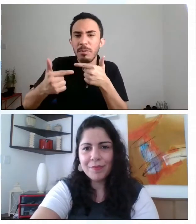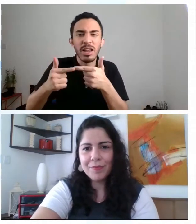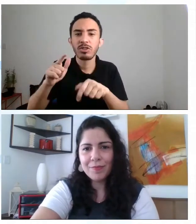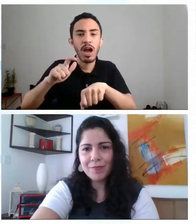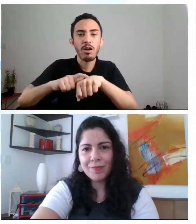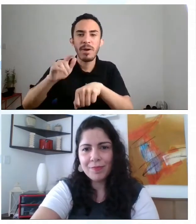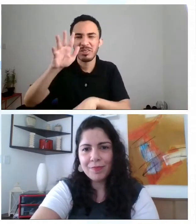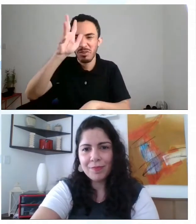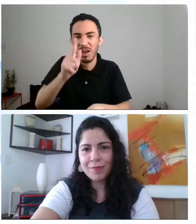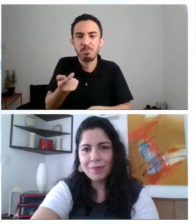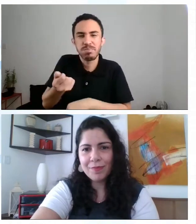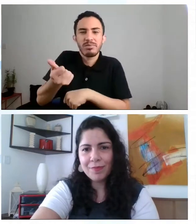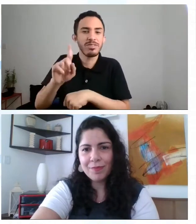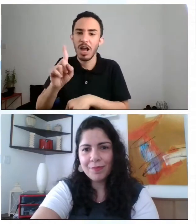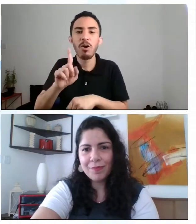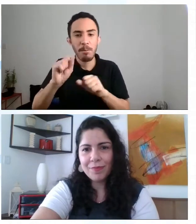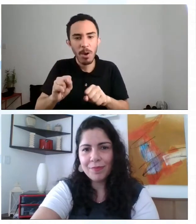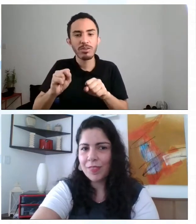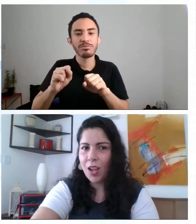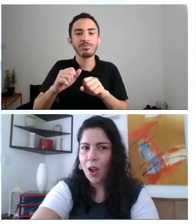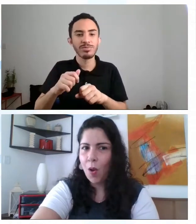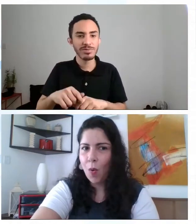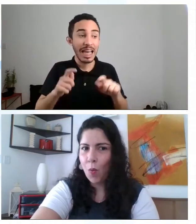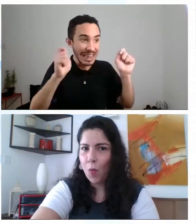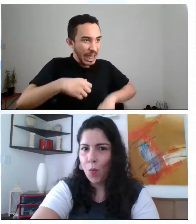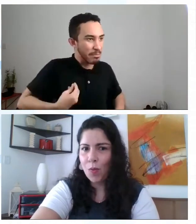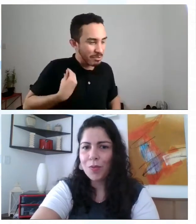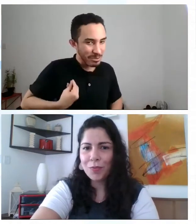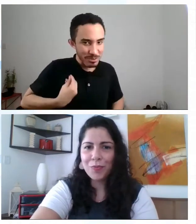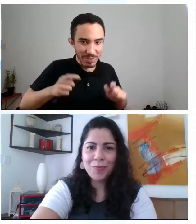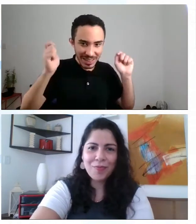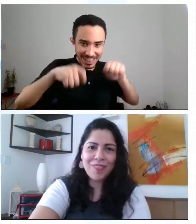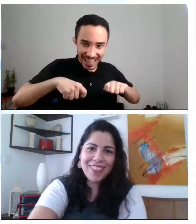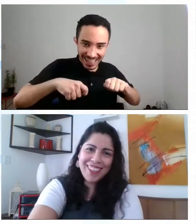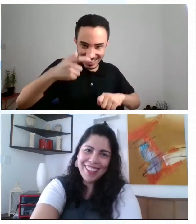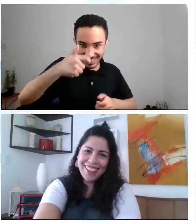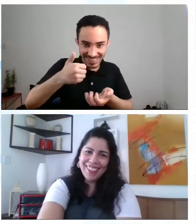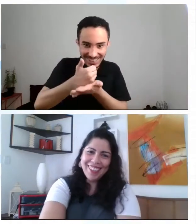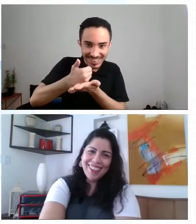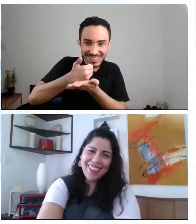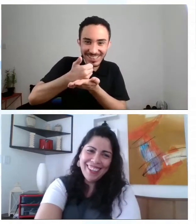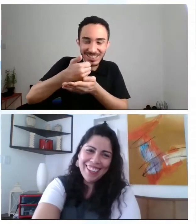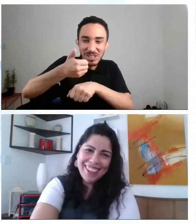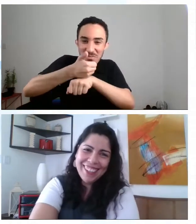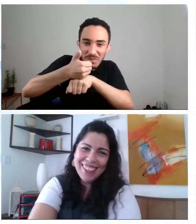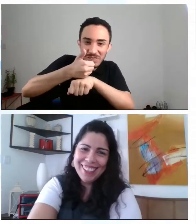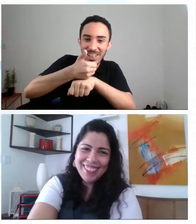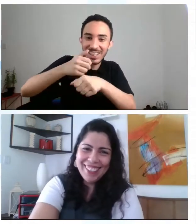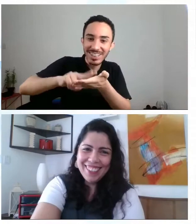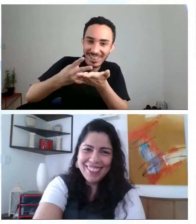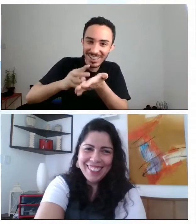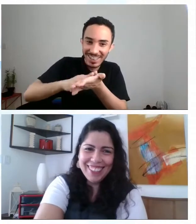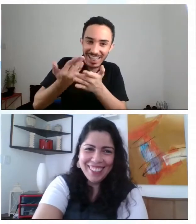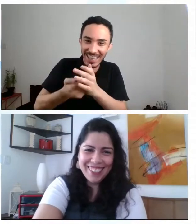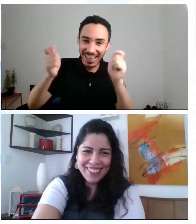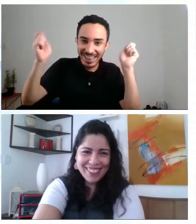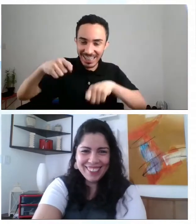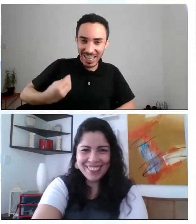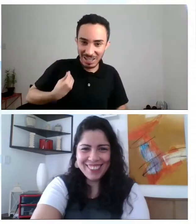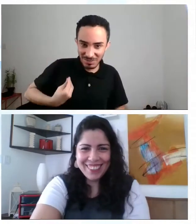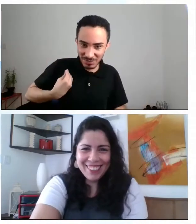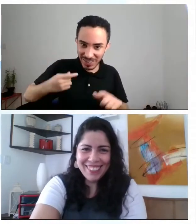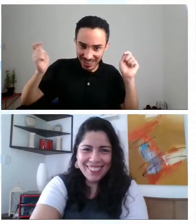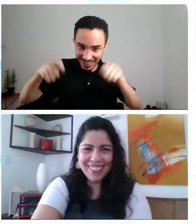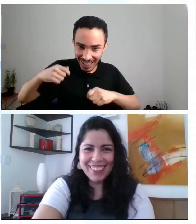freelancer. E dá para viver, então, sendo um profissional de